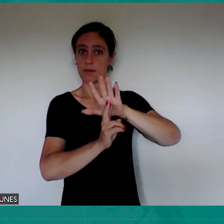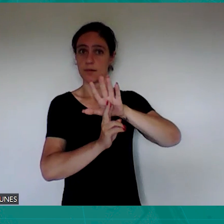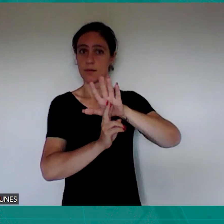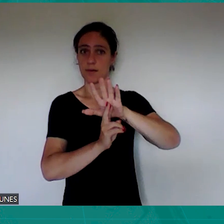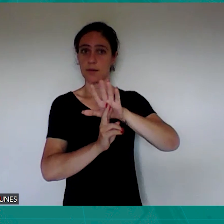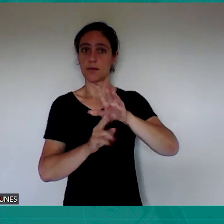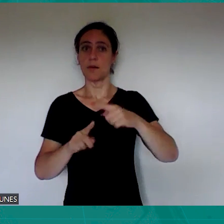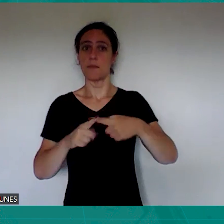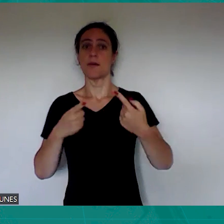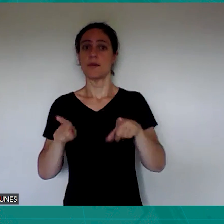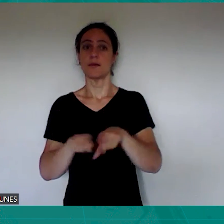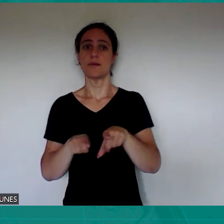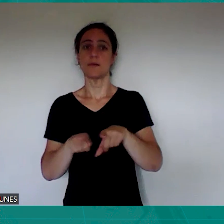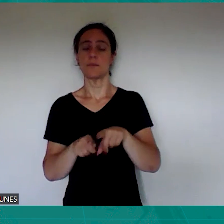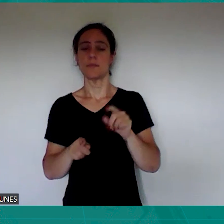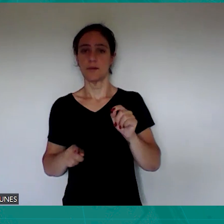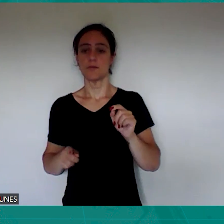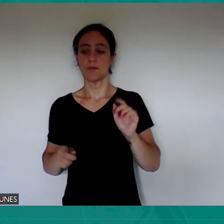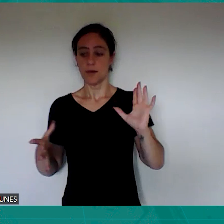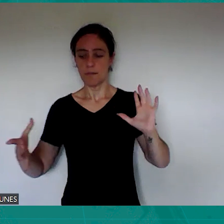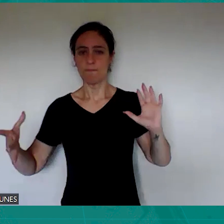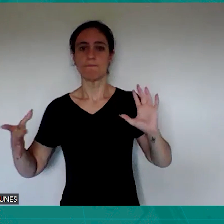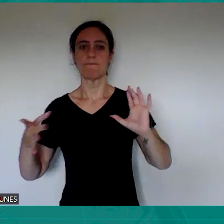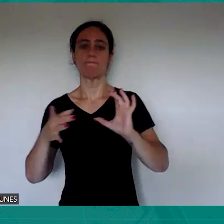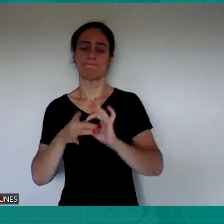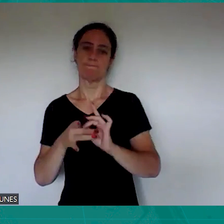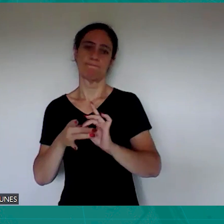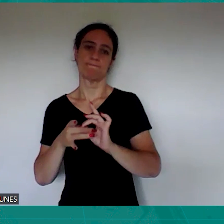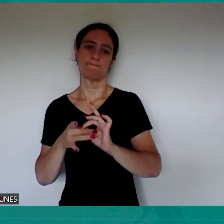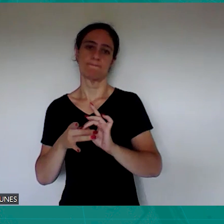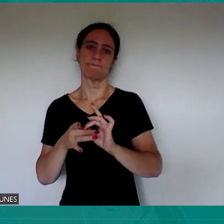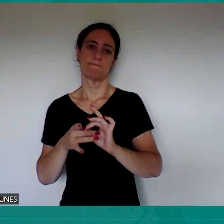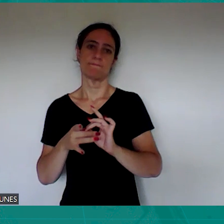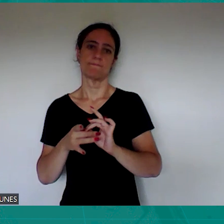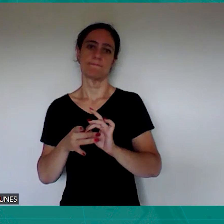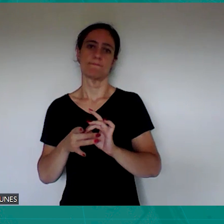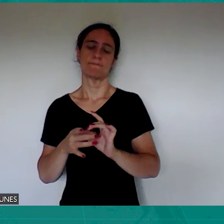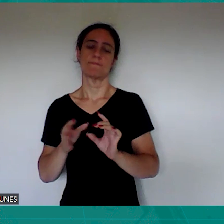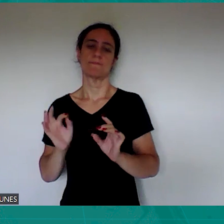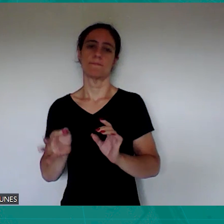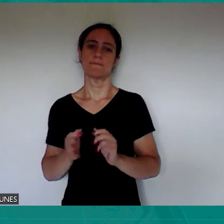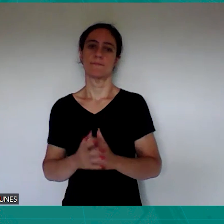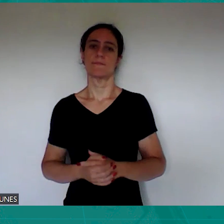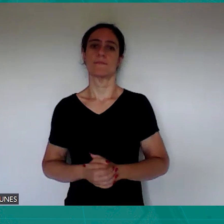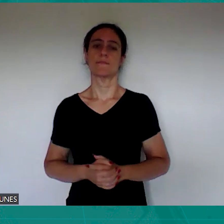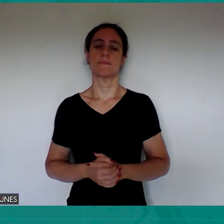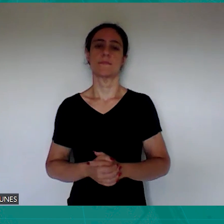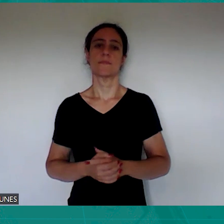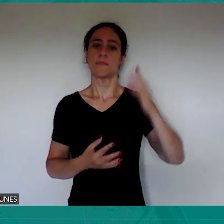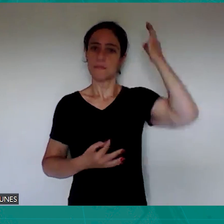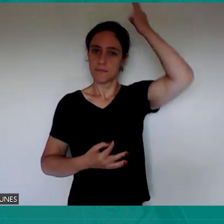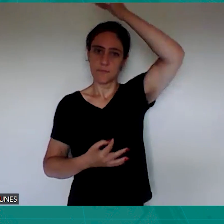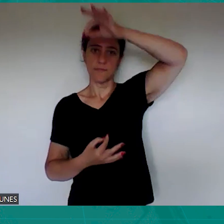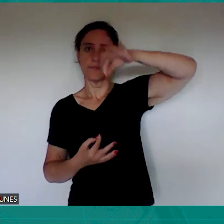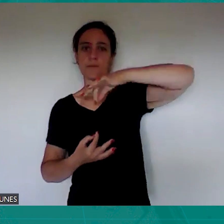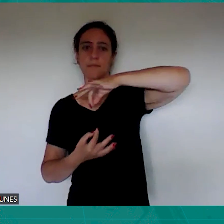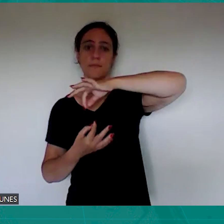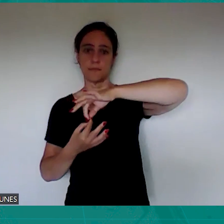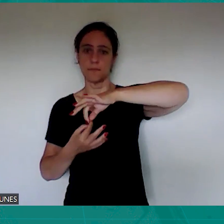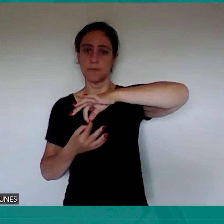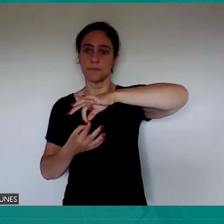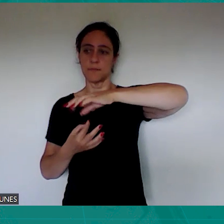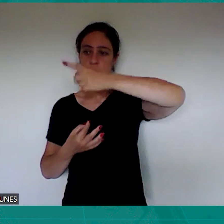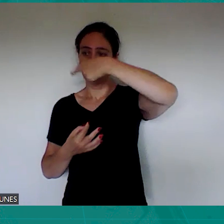Pai e o Filho são um, certo? E agora o Espírito Santo foi enviado em nome do